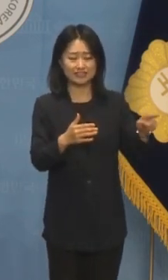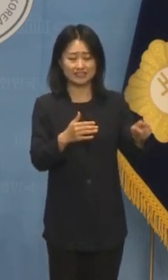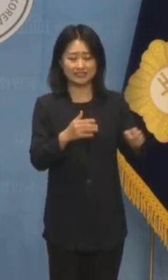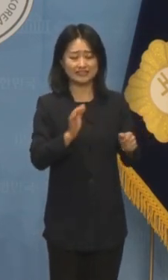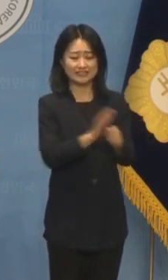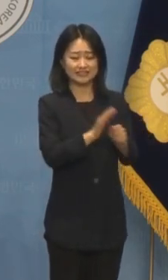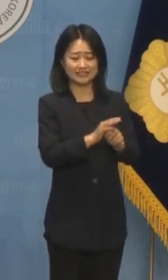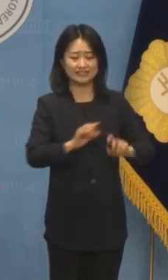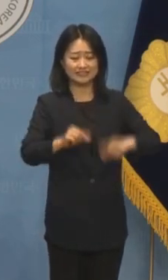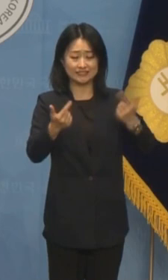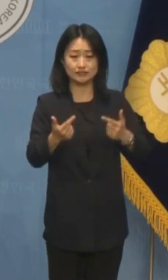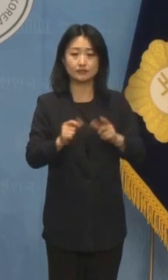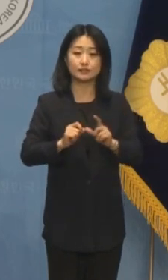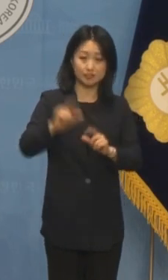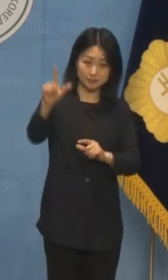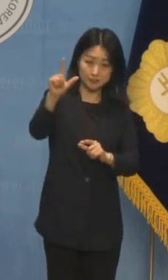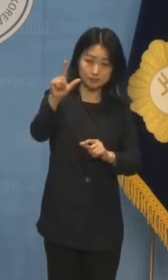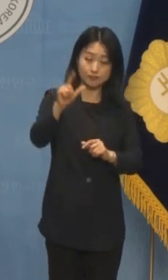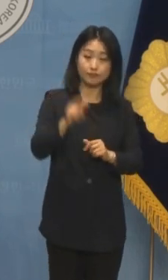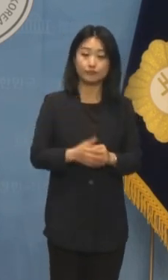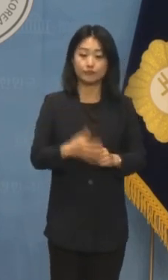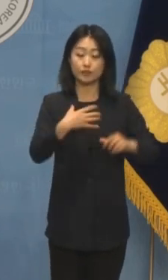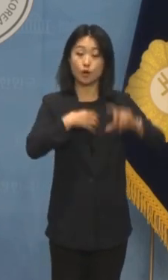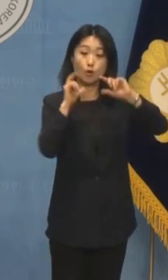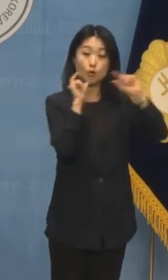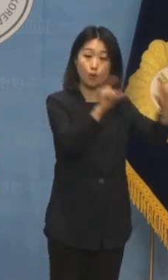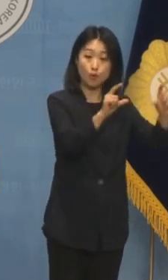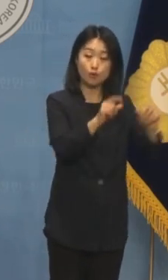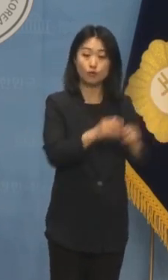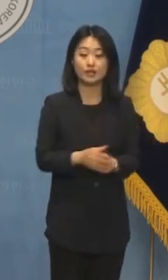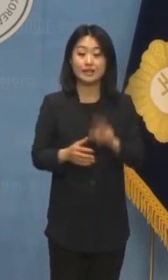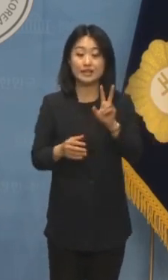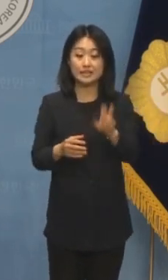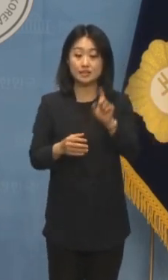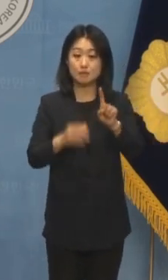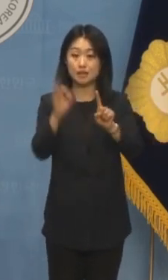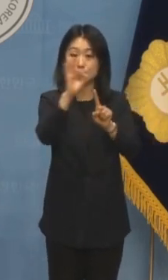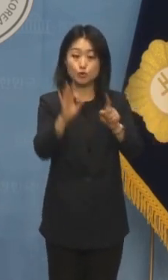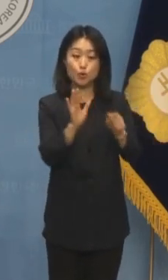조국혁신당은 경고합니다. 윤석열 정부는 이 수치를